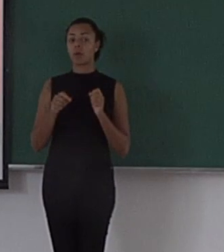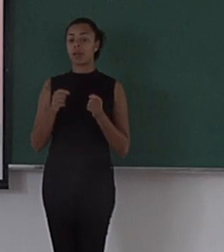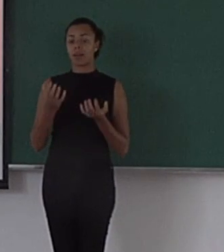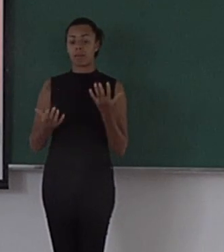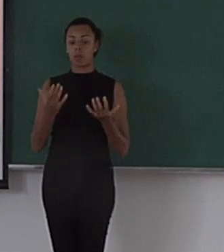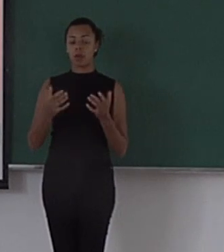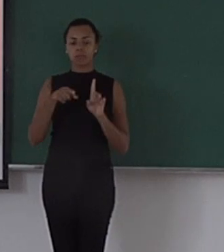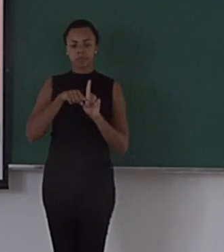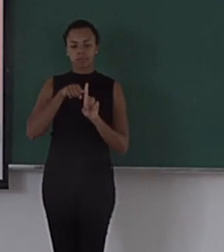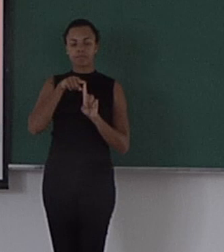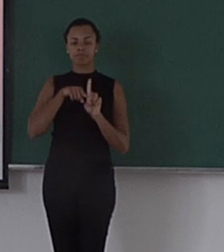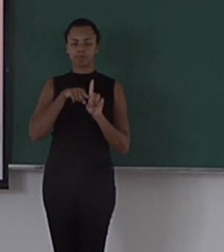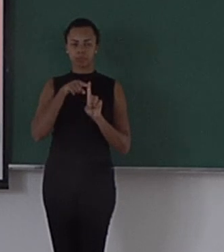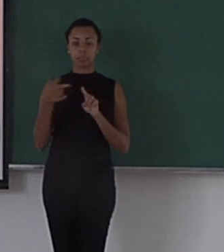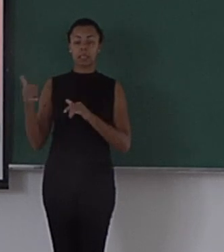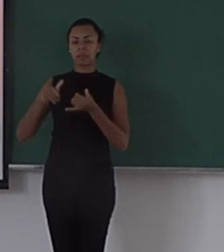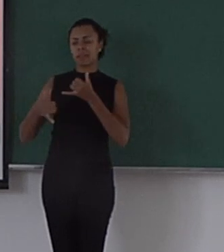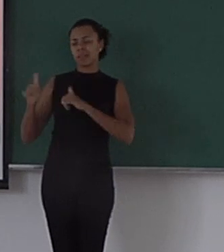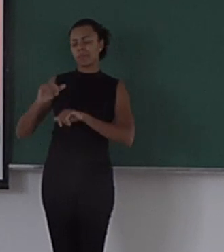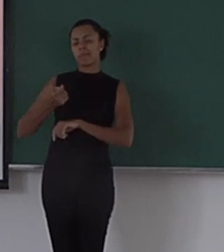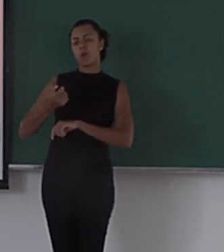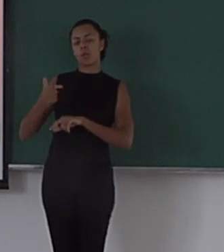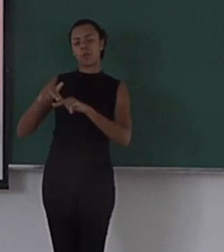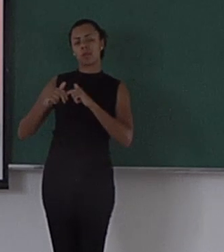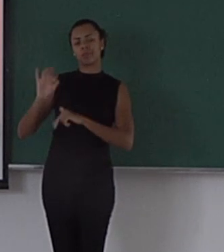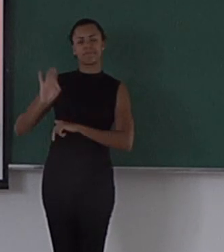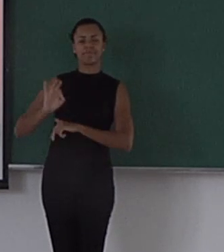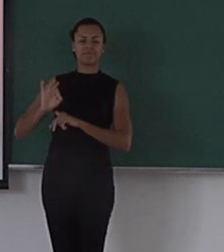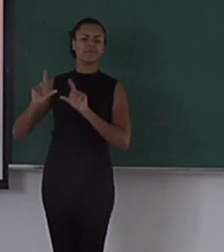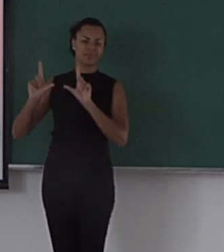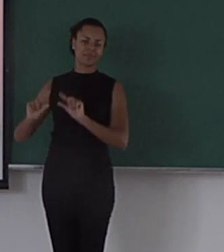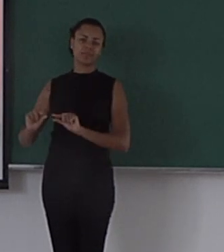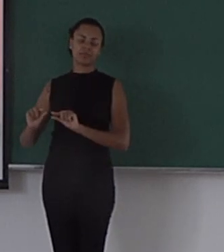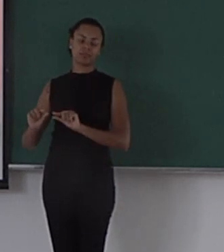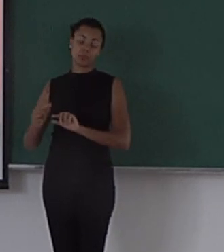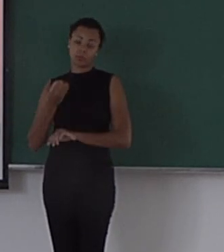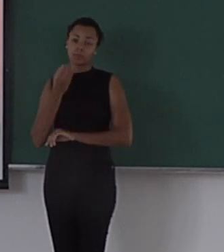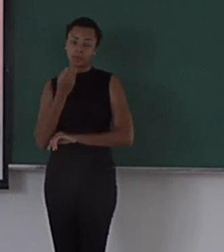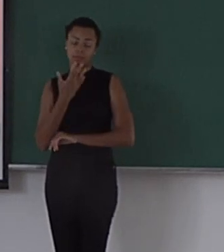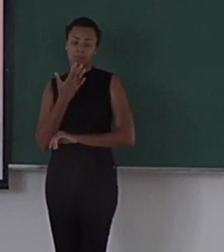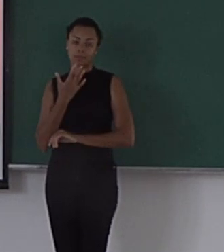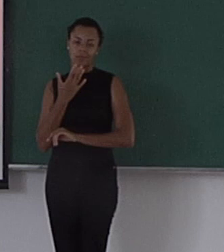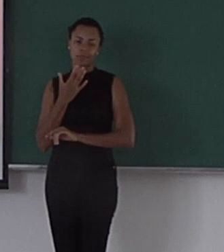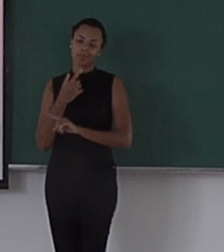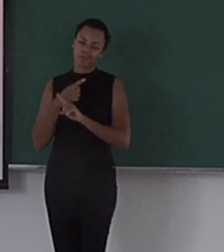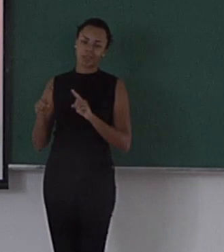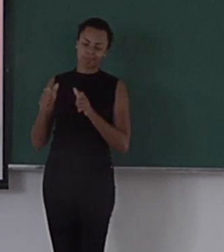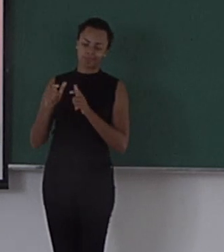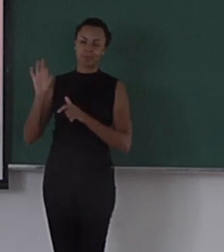térmica. Queimadura química a gente tem muito pouca coisa, porque o percentual é bem menor, felizmente, apesar do grande